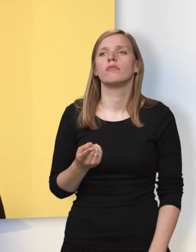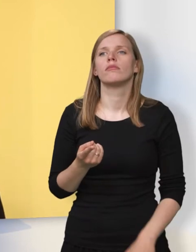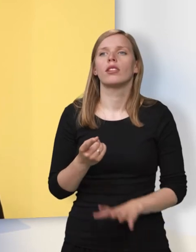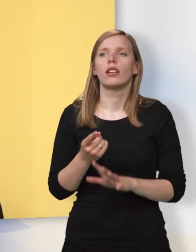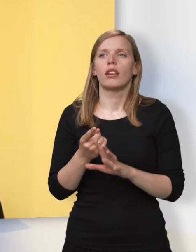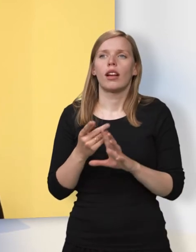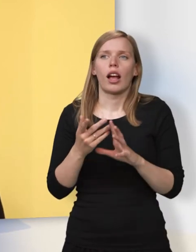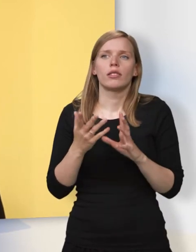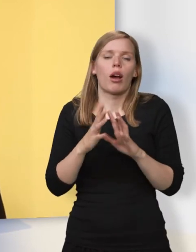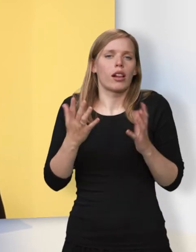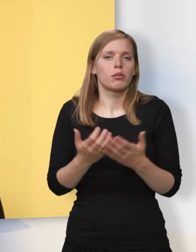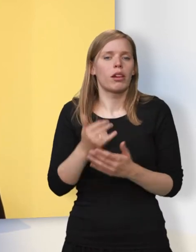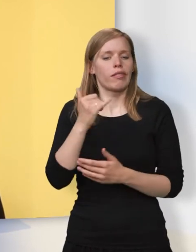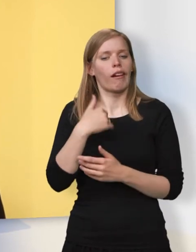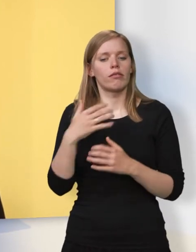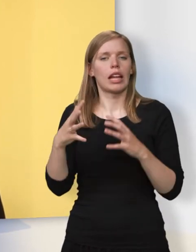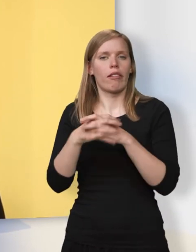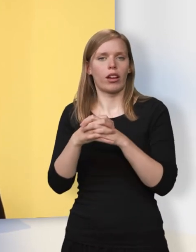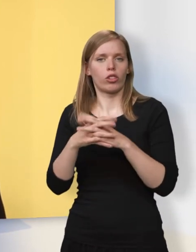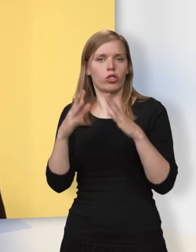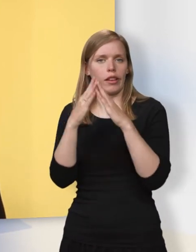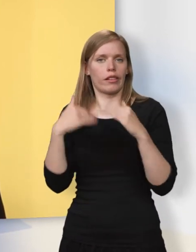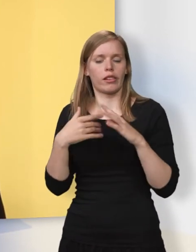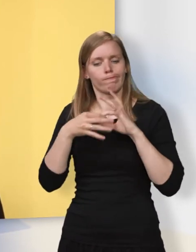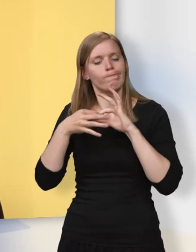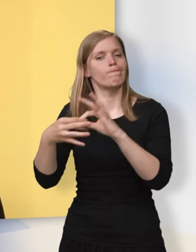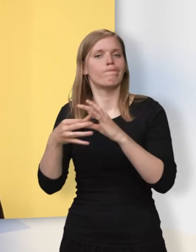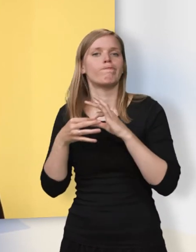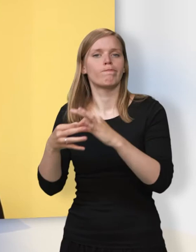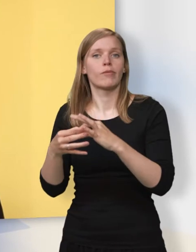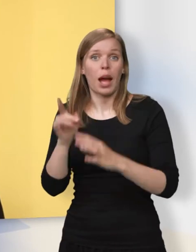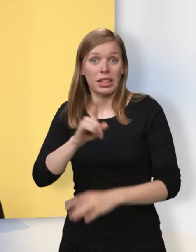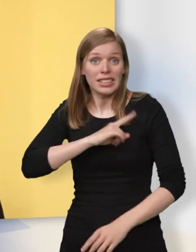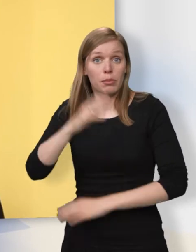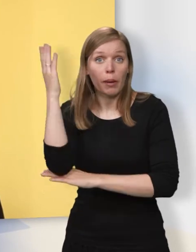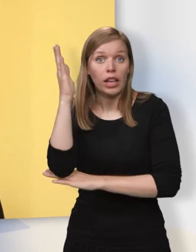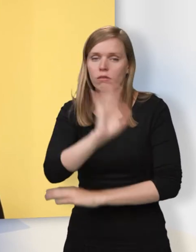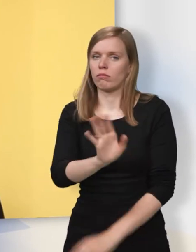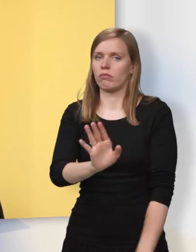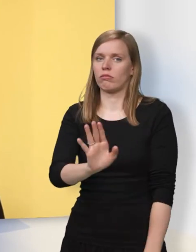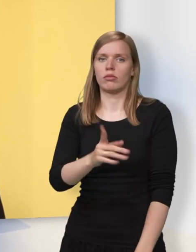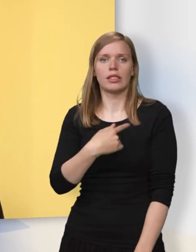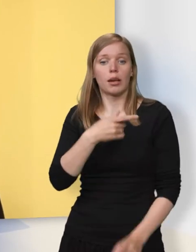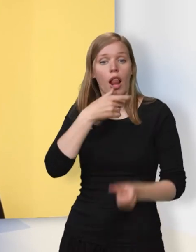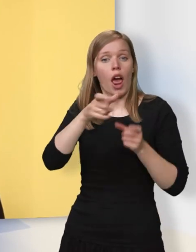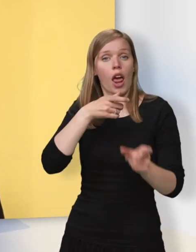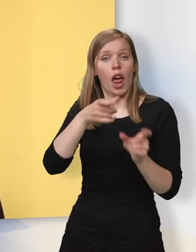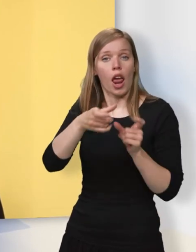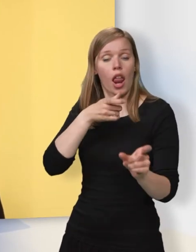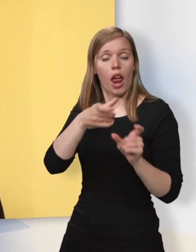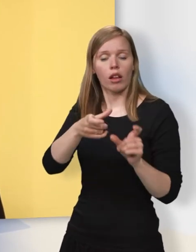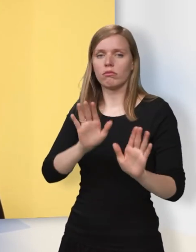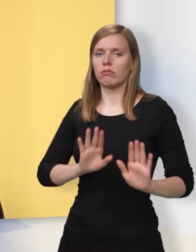der evangelischen Kirche klar zugehörig. Nein, auf der Kanzel nicht. Ich bin kein Mensch des Wortes, ich bin